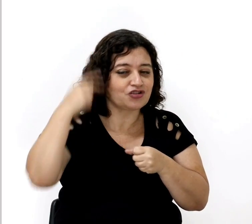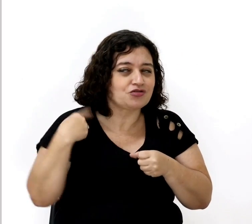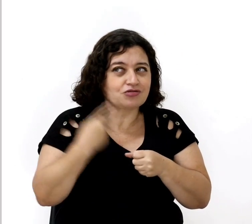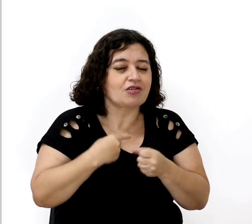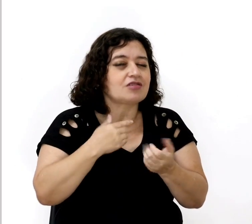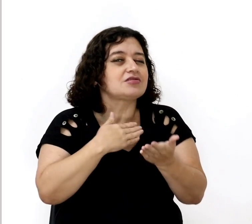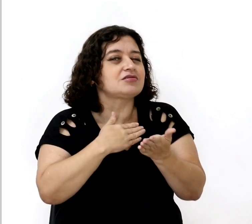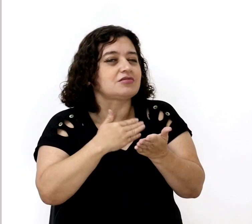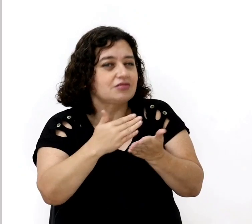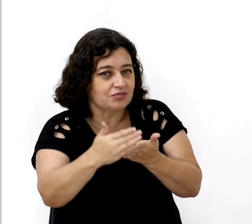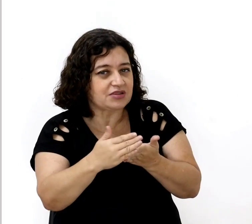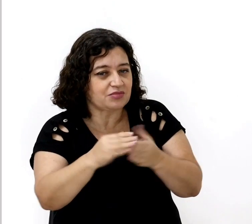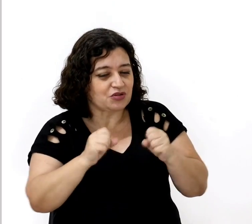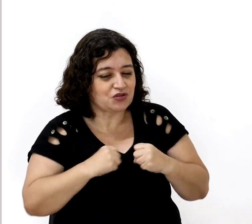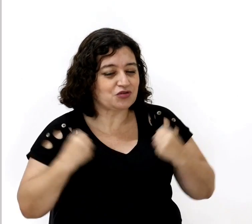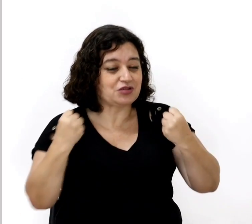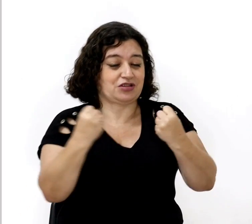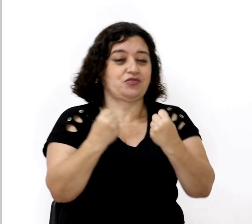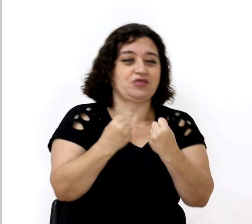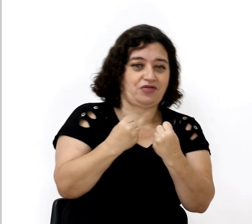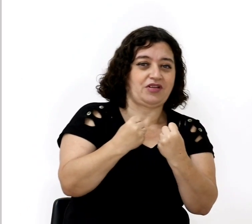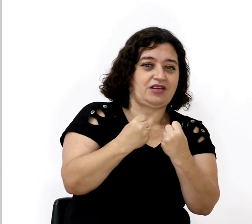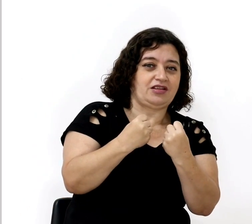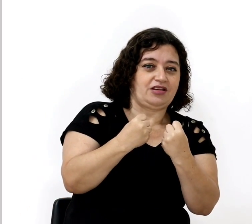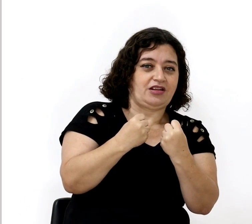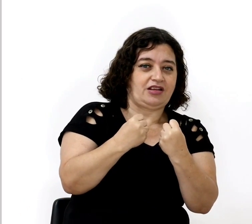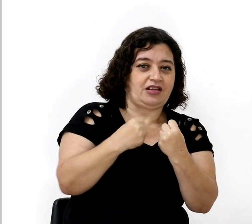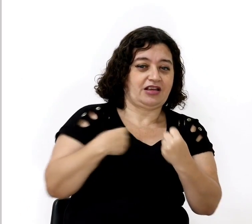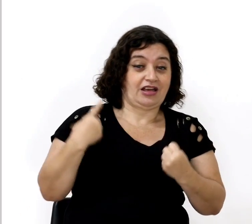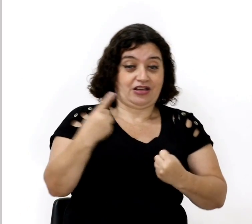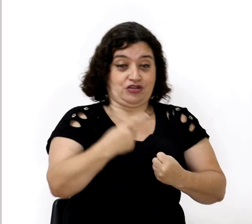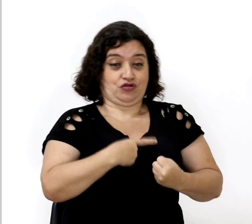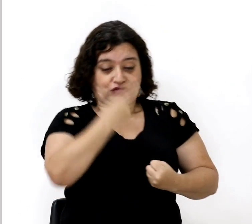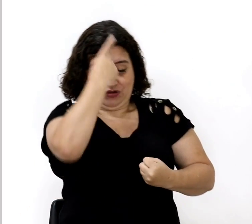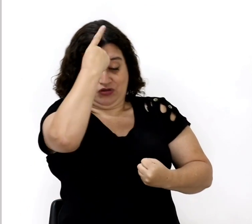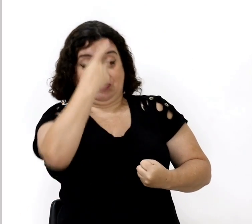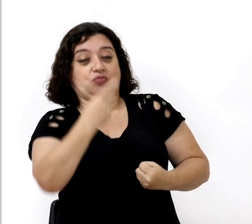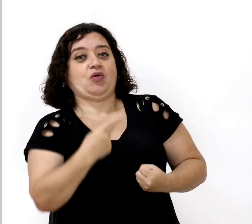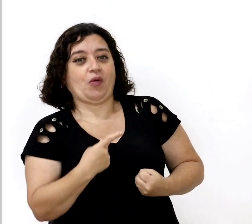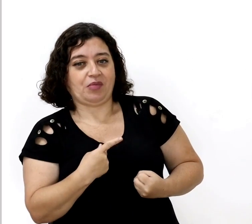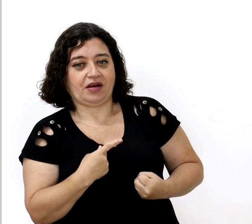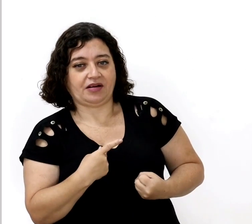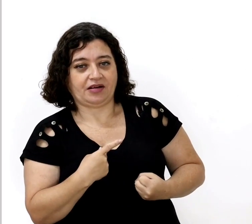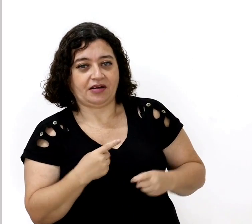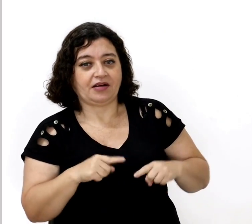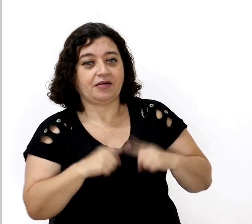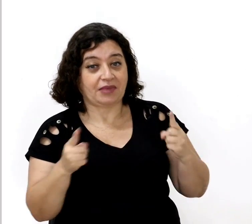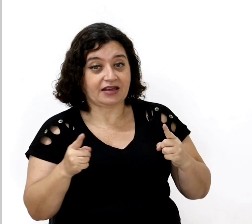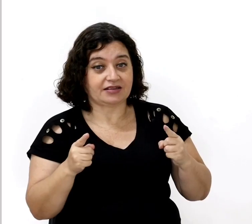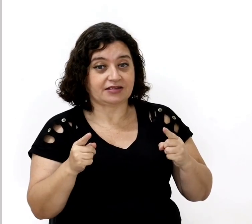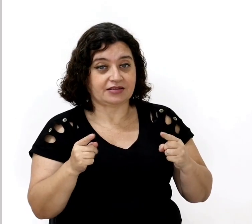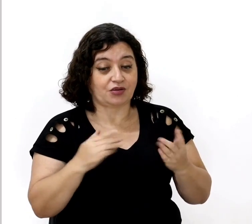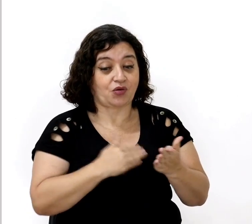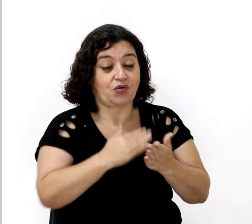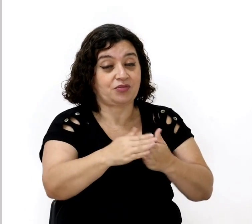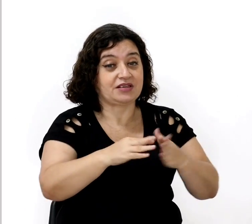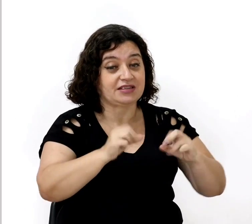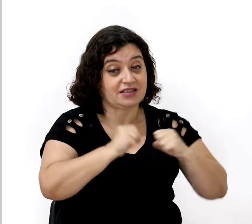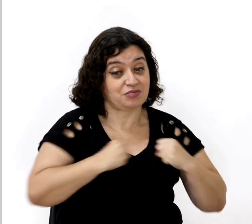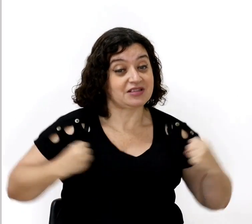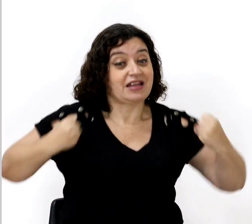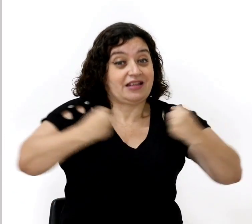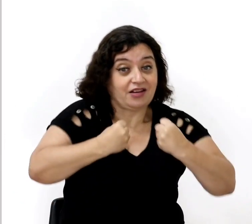gente começa a não defender mais as nossas virtudes, talentos, começamos a defender o reino de